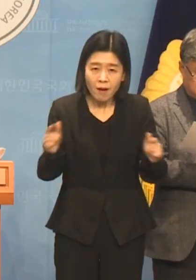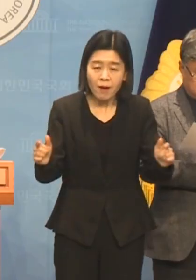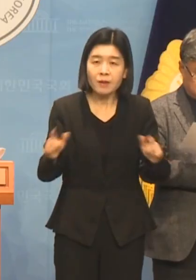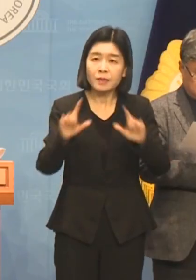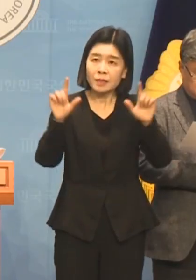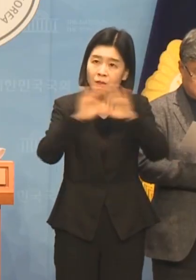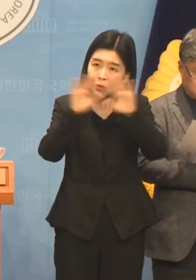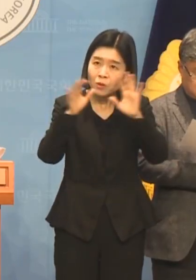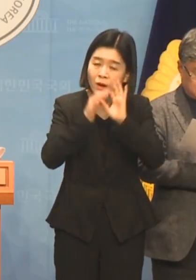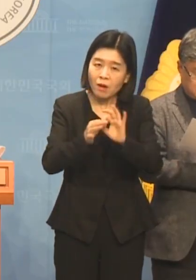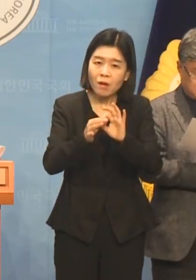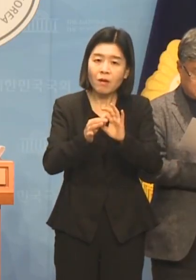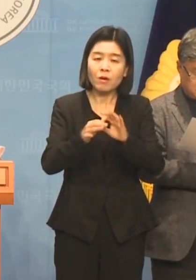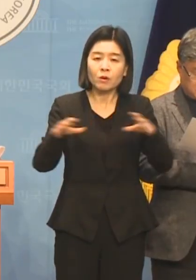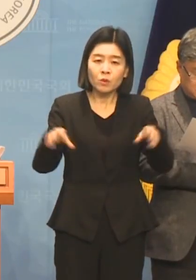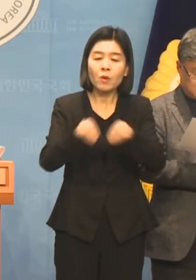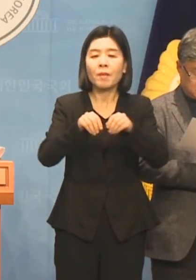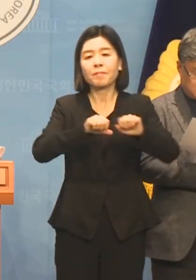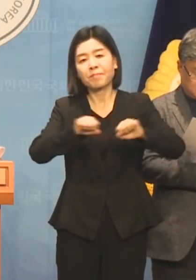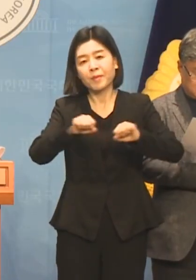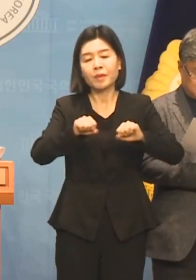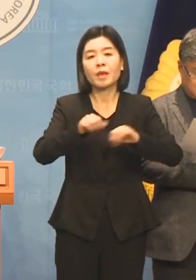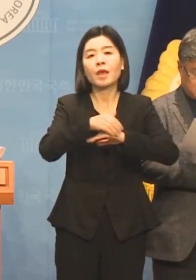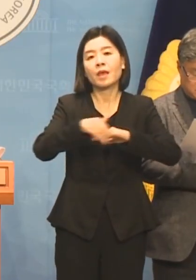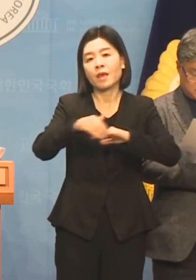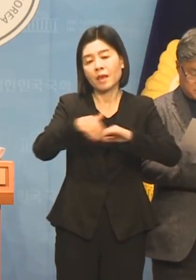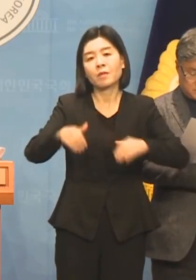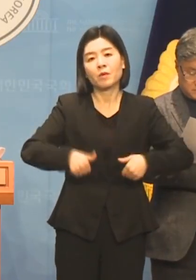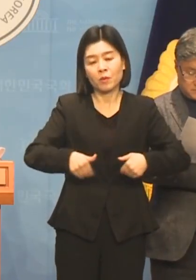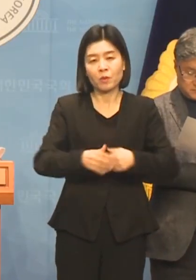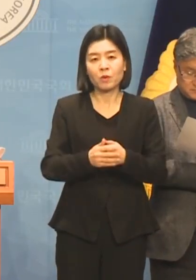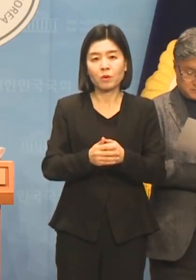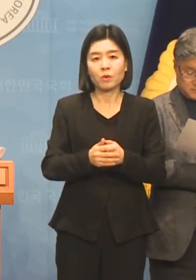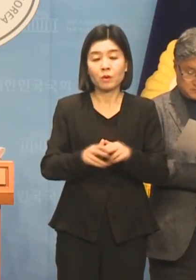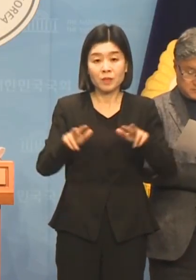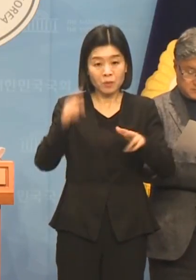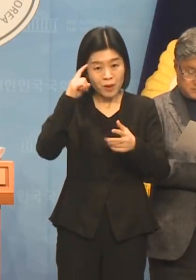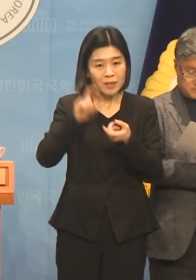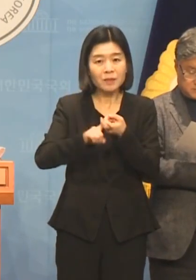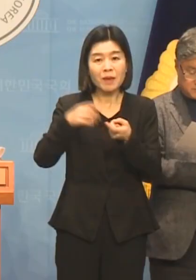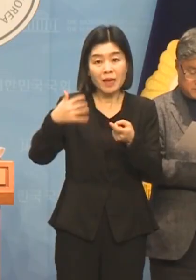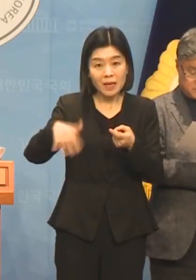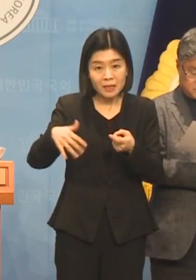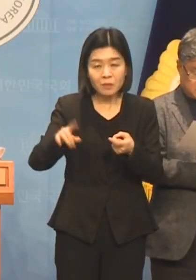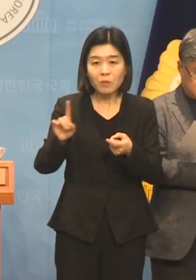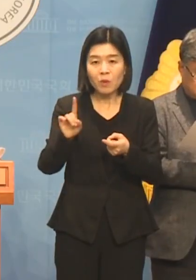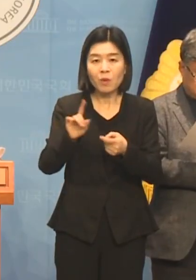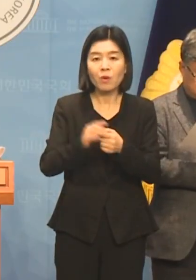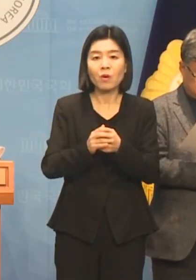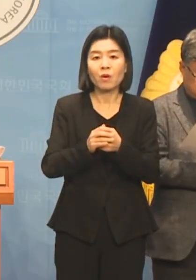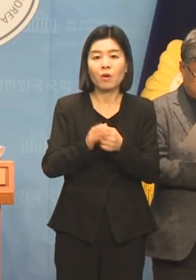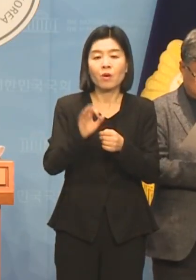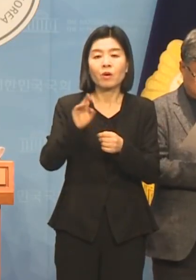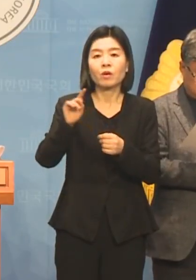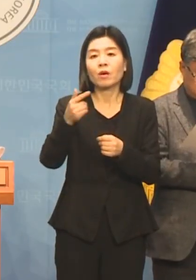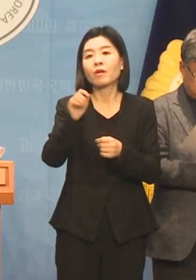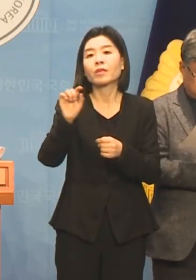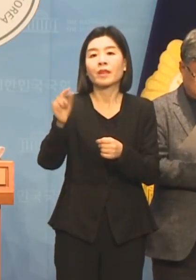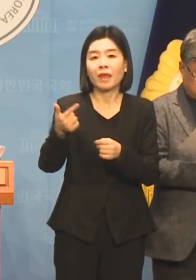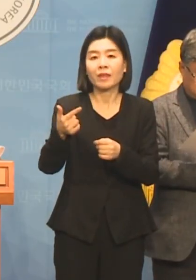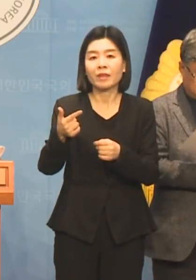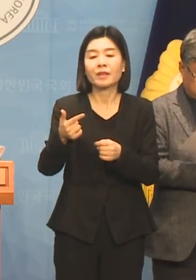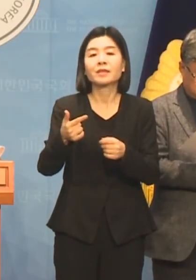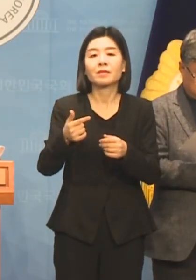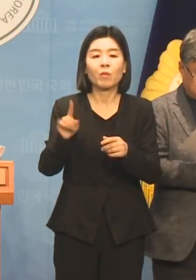종합적 대비가 시급합니다. 아직 크게 주목받고 있지는 않지만 연안 침식 문제 역시